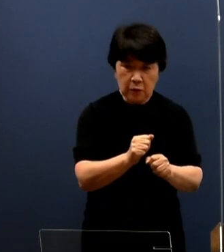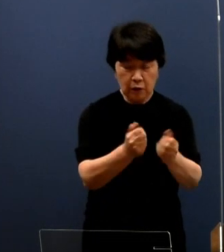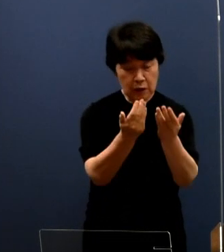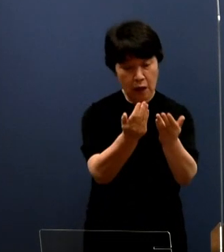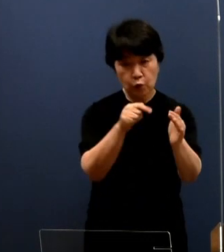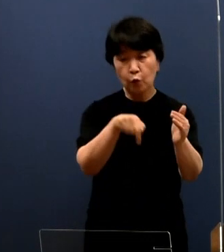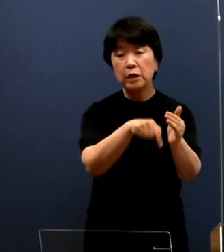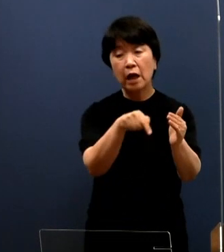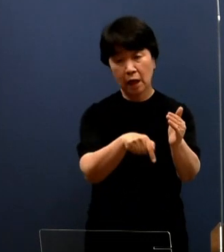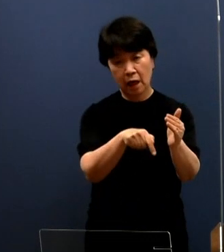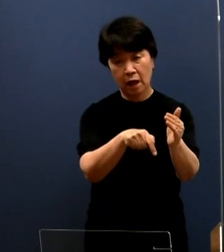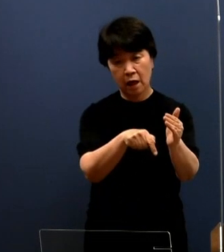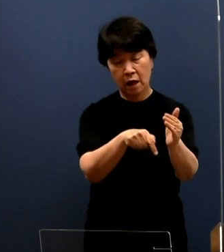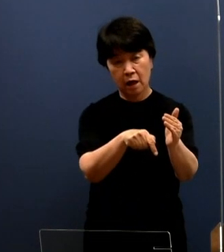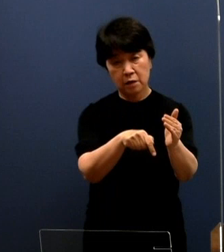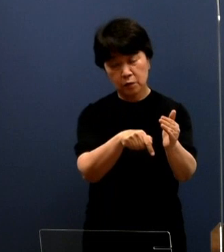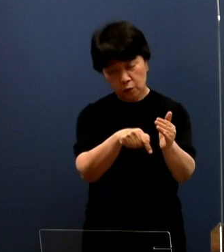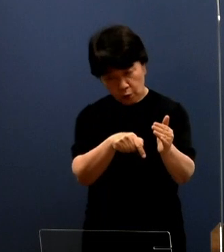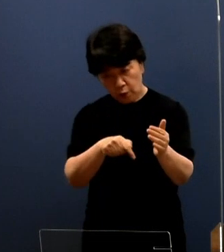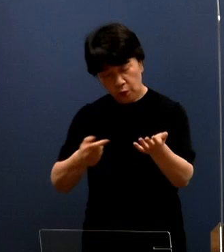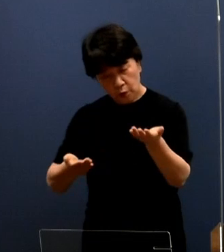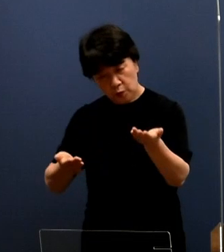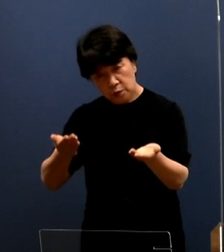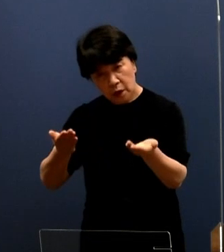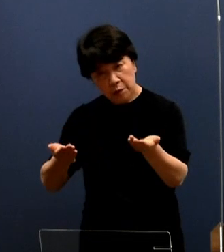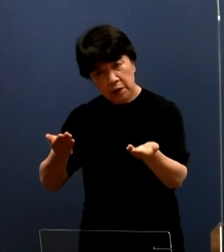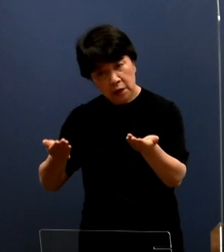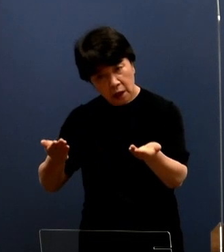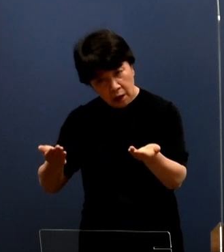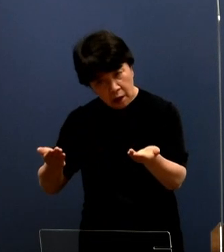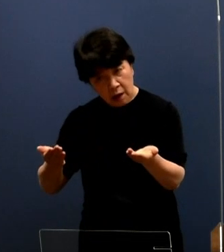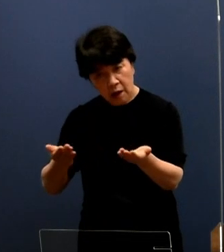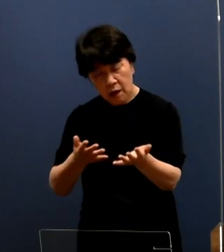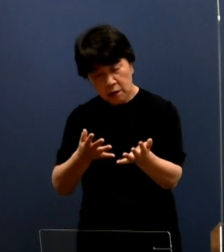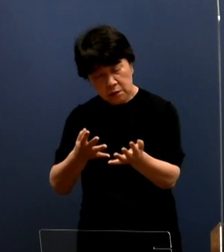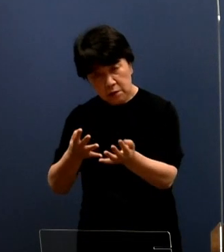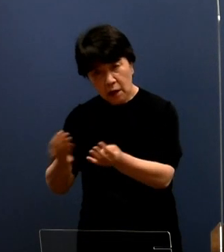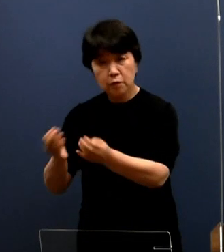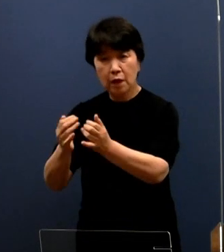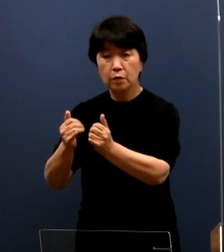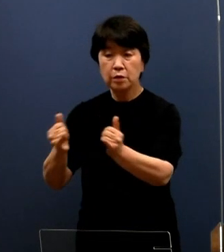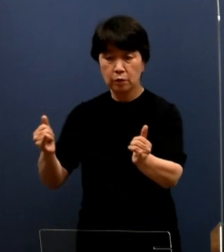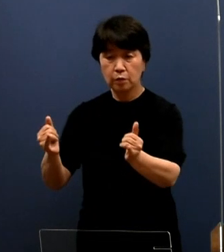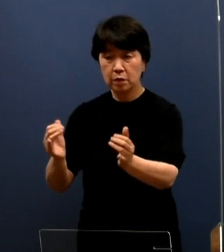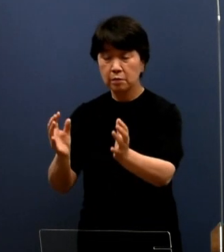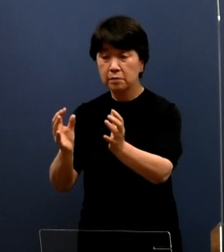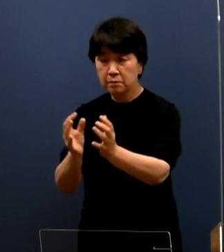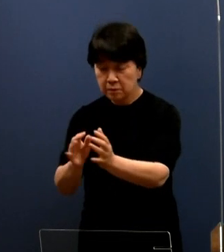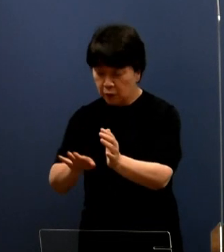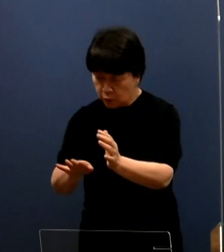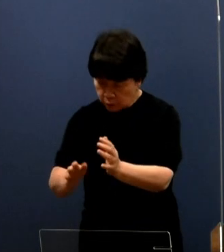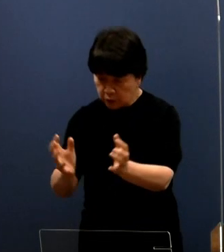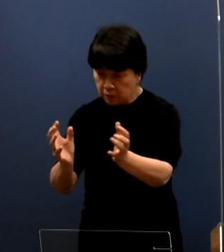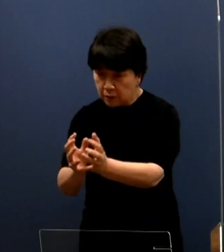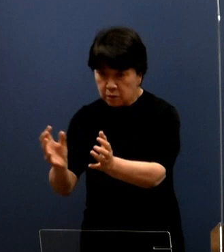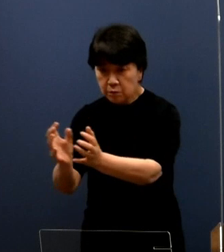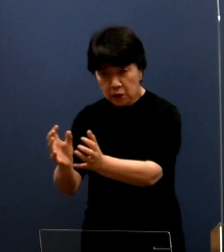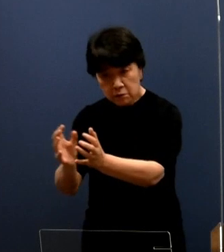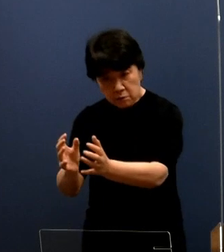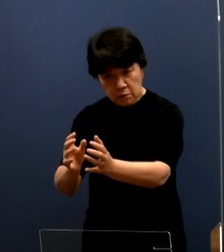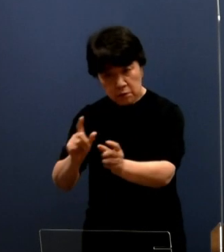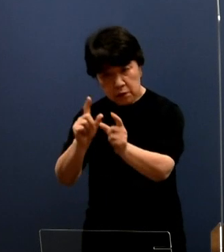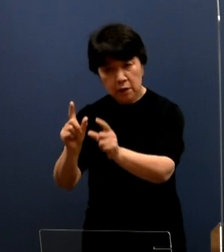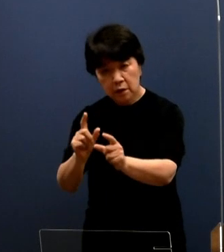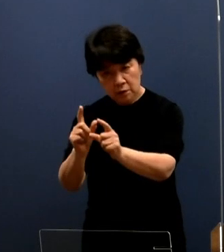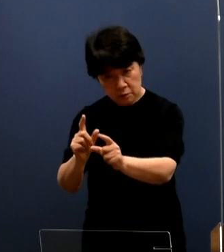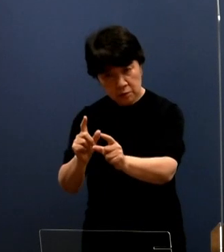ことに比べれば、そういう大集団で1日この生活するってことは普通の休み、まあ、夏